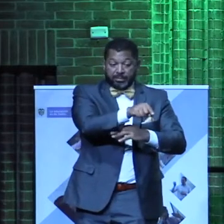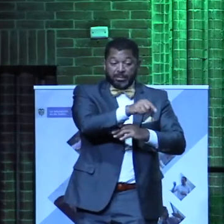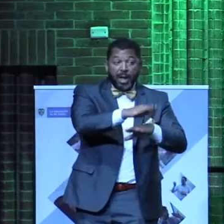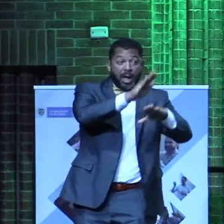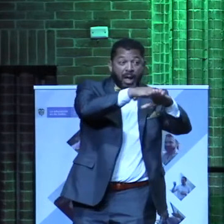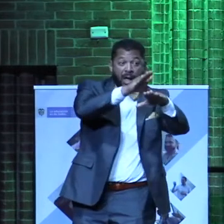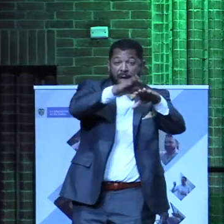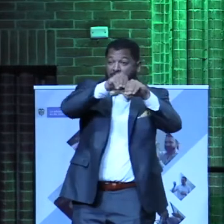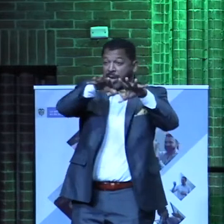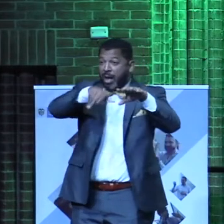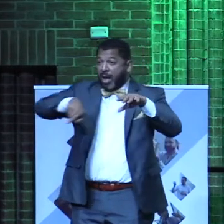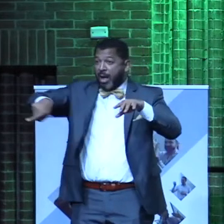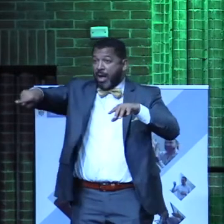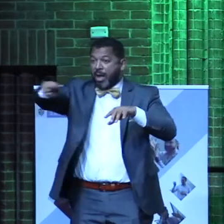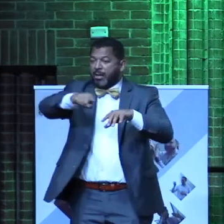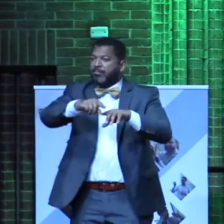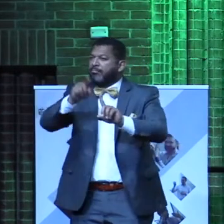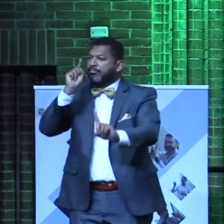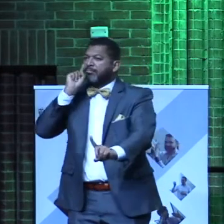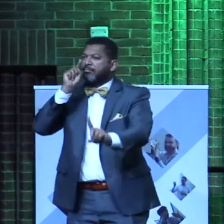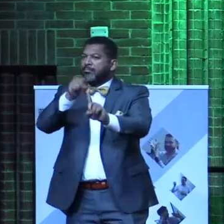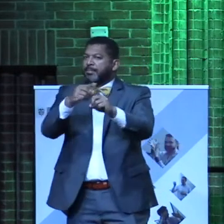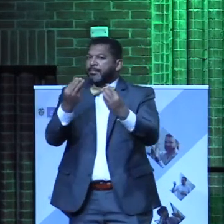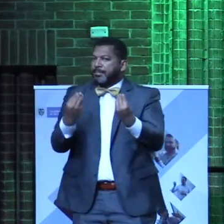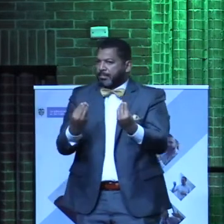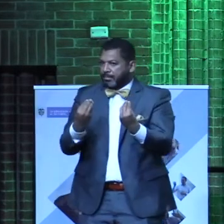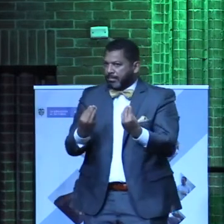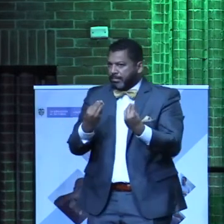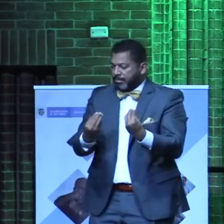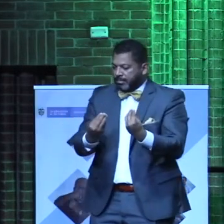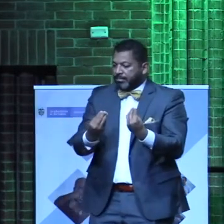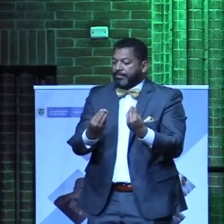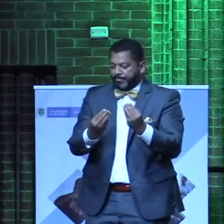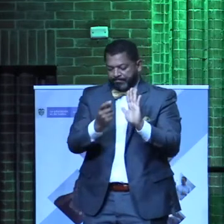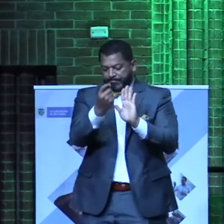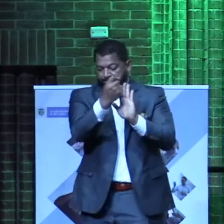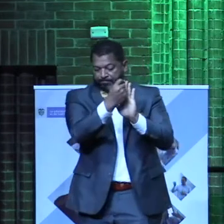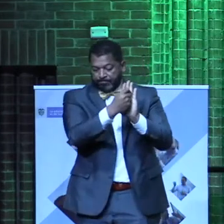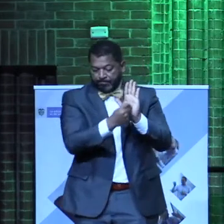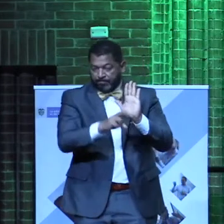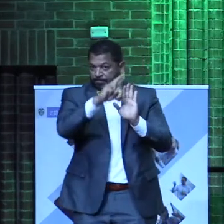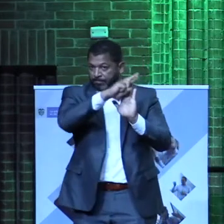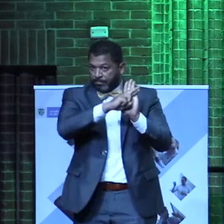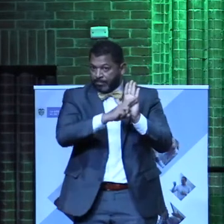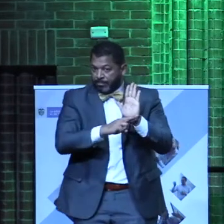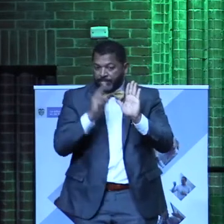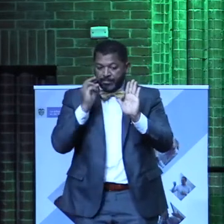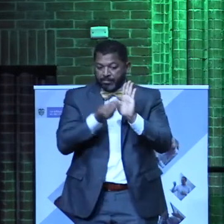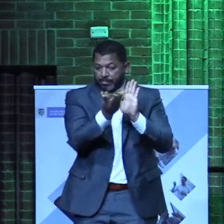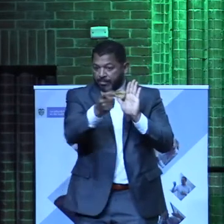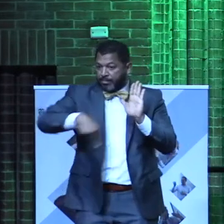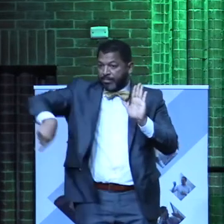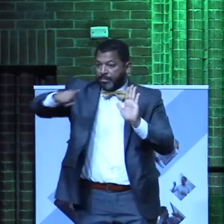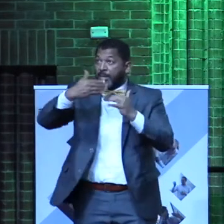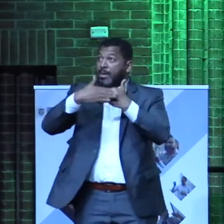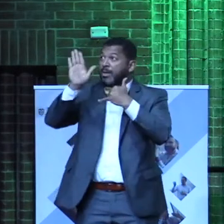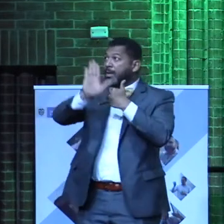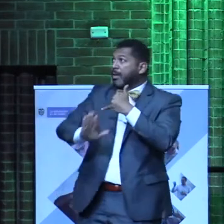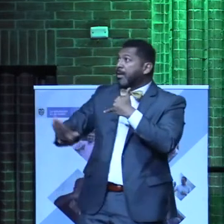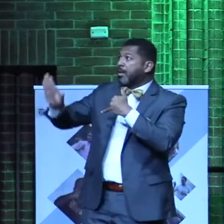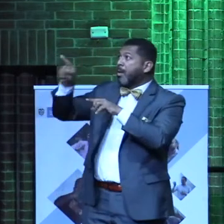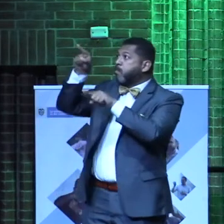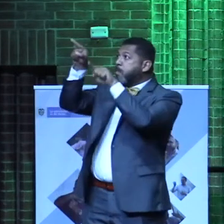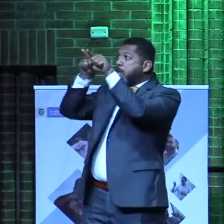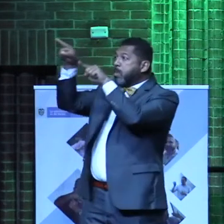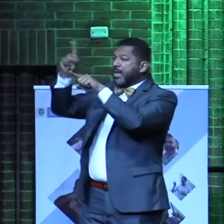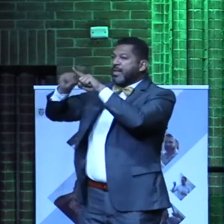IPS. ¿Qué buscábamos? Dar unas directrices para que desde los territorios y desde las